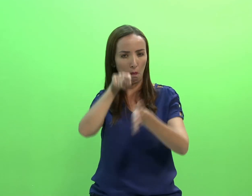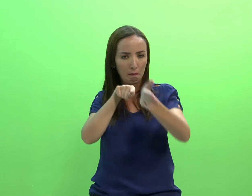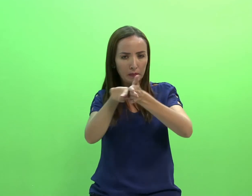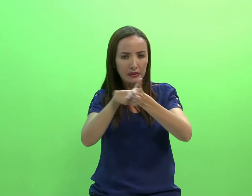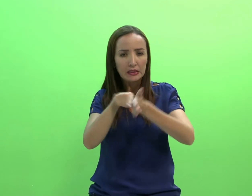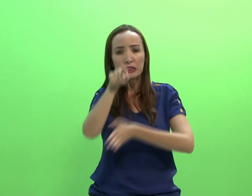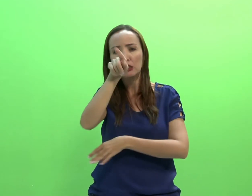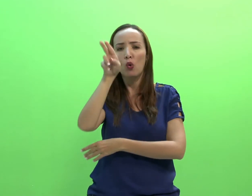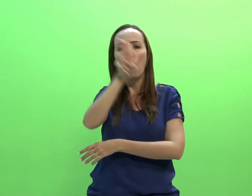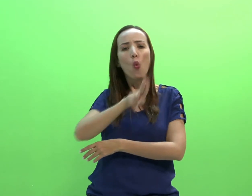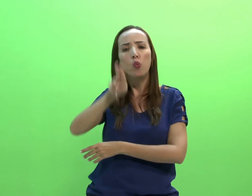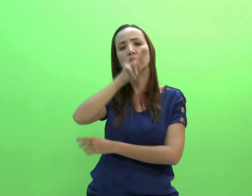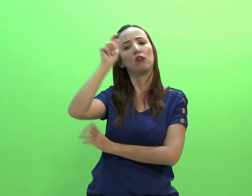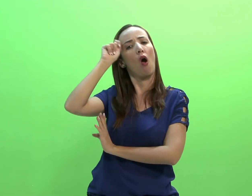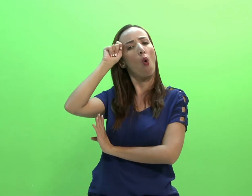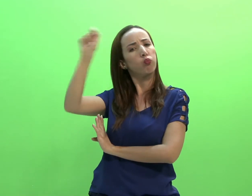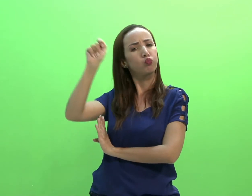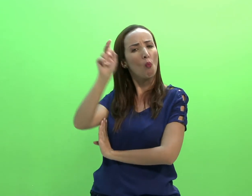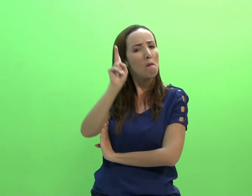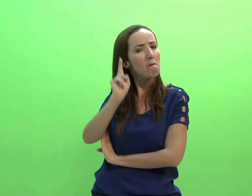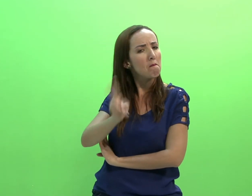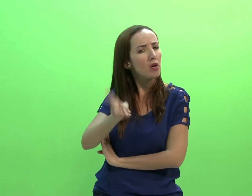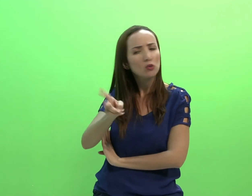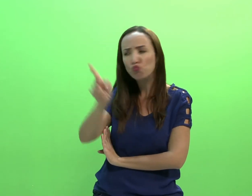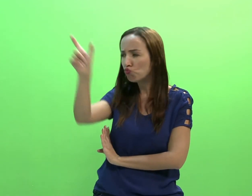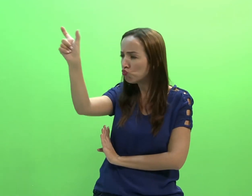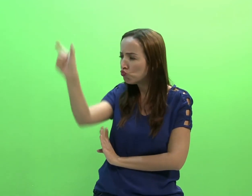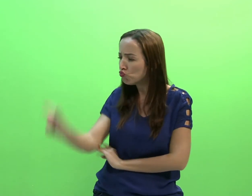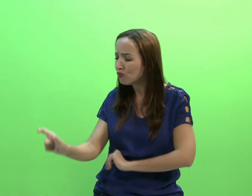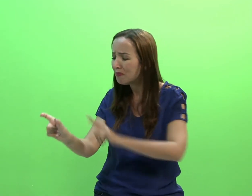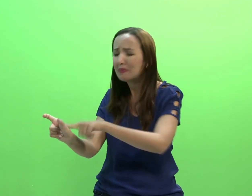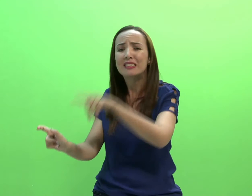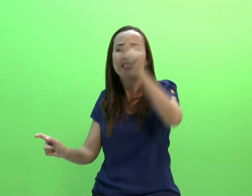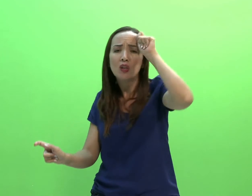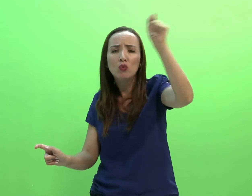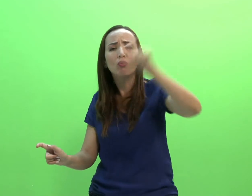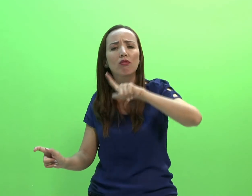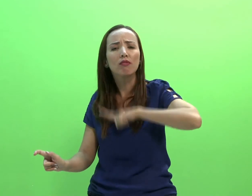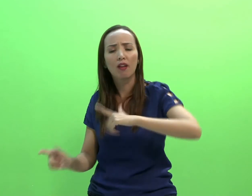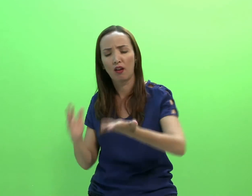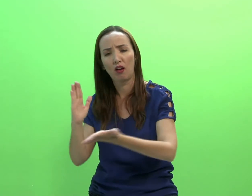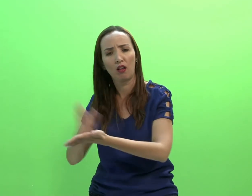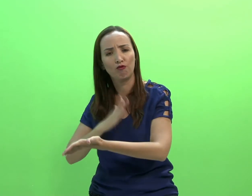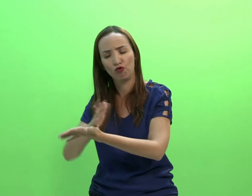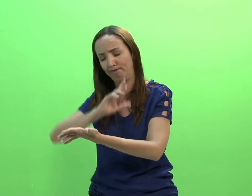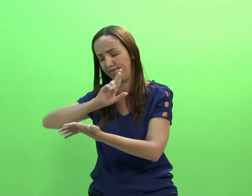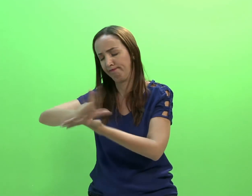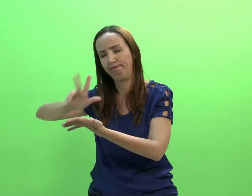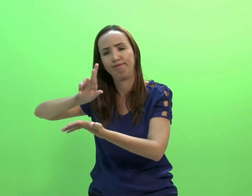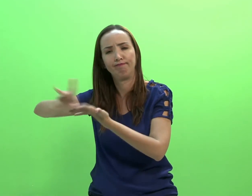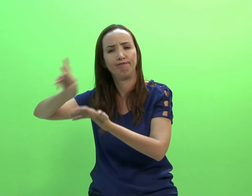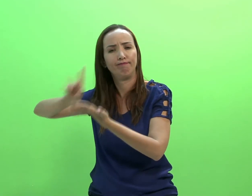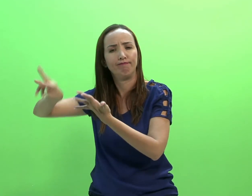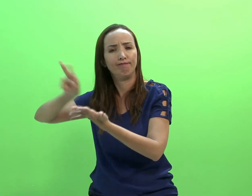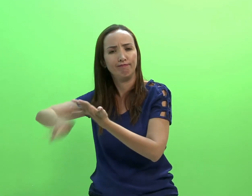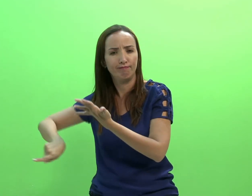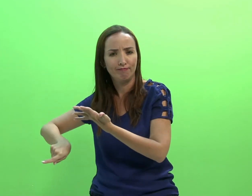Também, caso você pesquise o mesmo autor